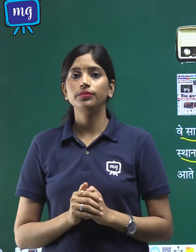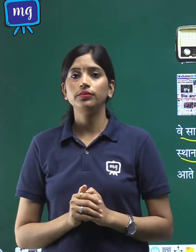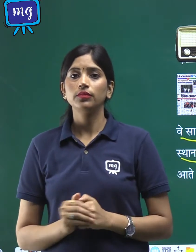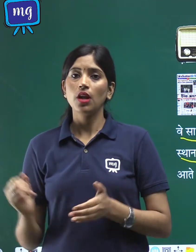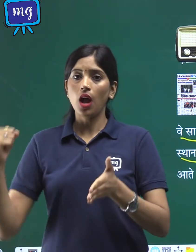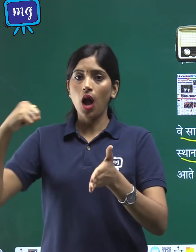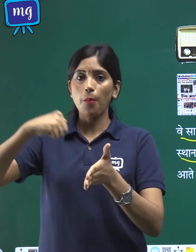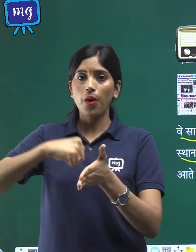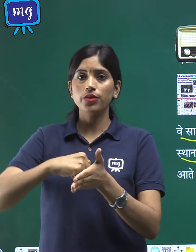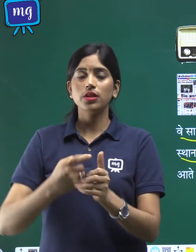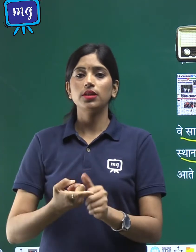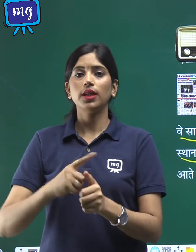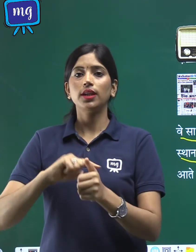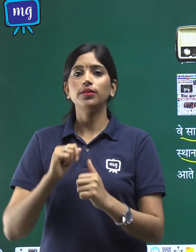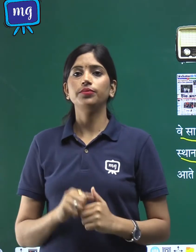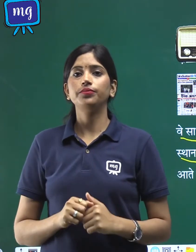पहुंचाने के